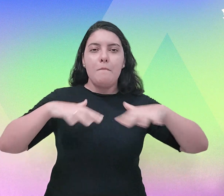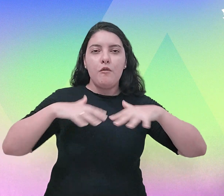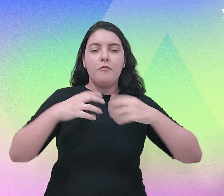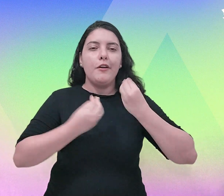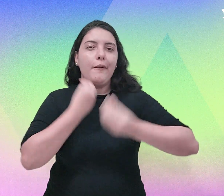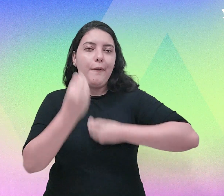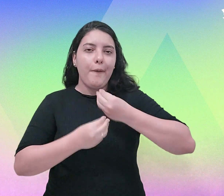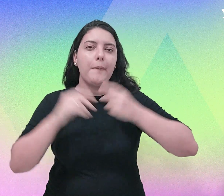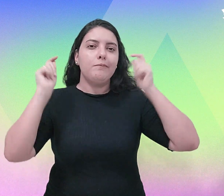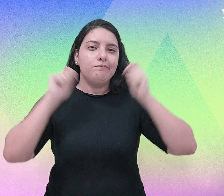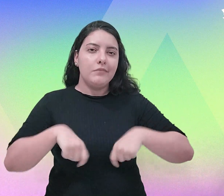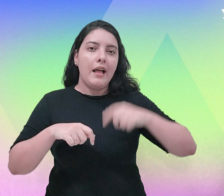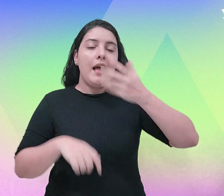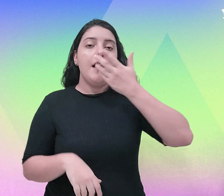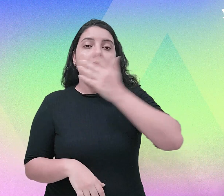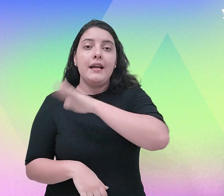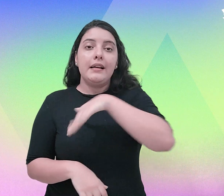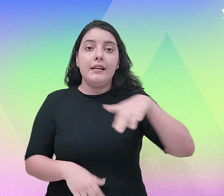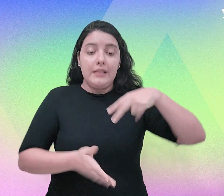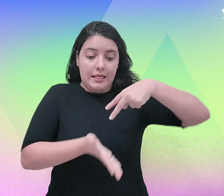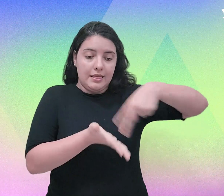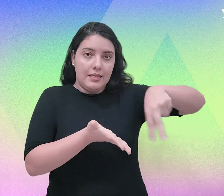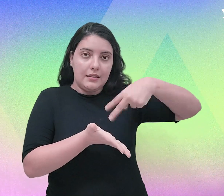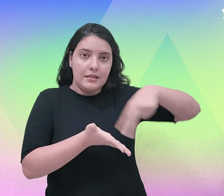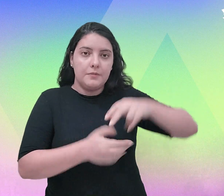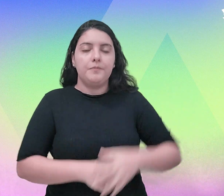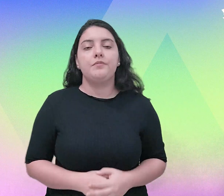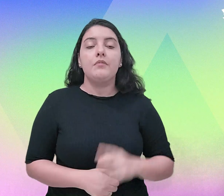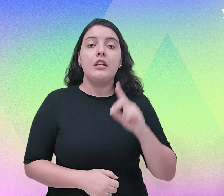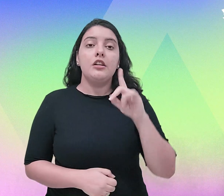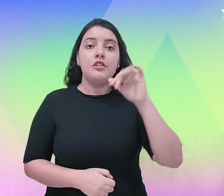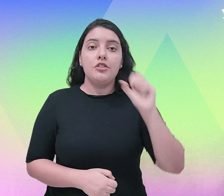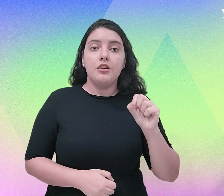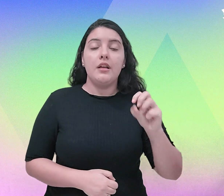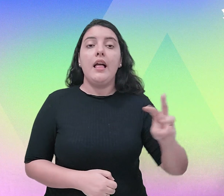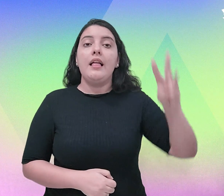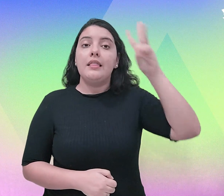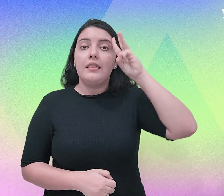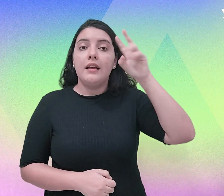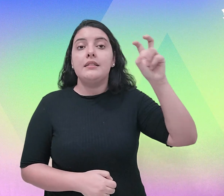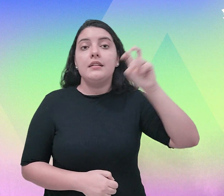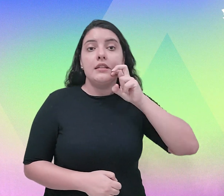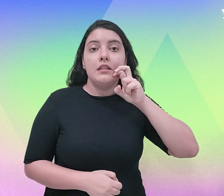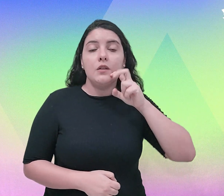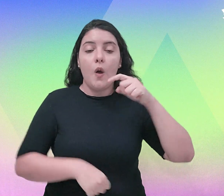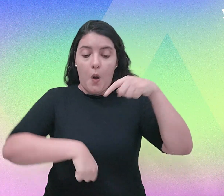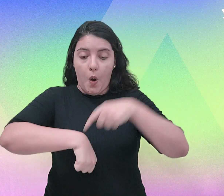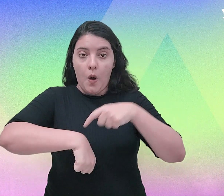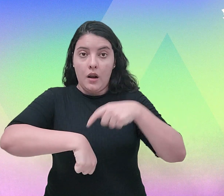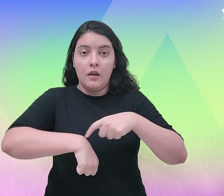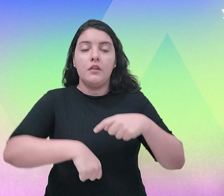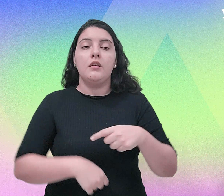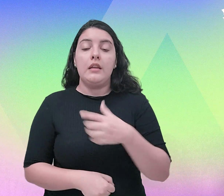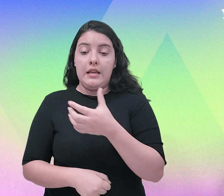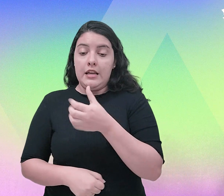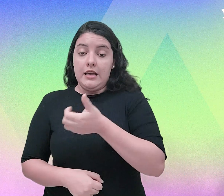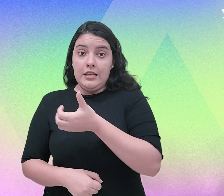mover-se Ea capacidade da Criança em dançar dias terça e quinta feira horário 16horas